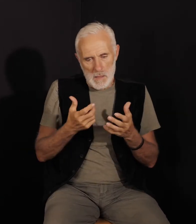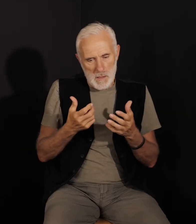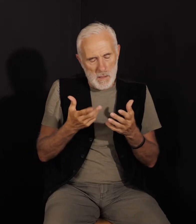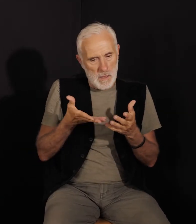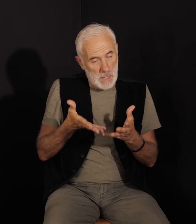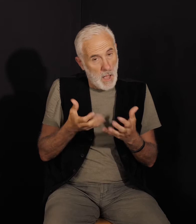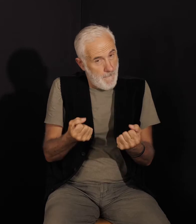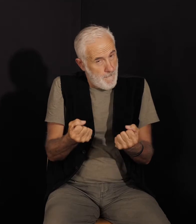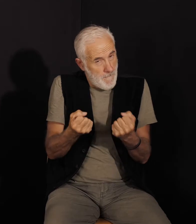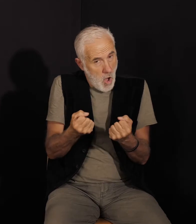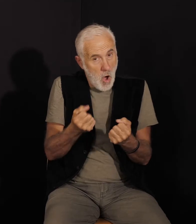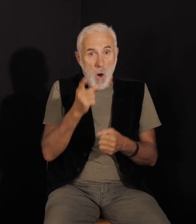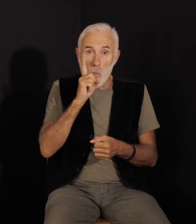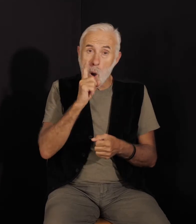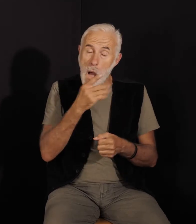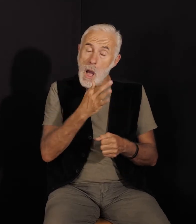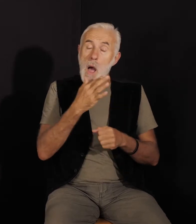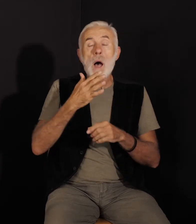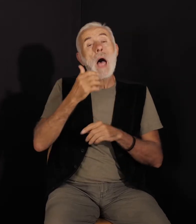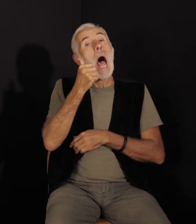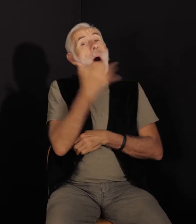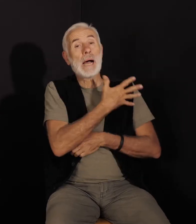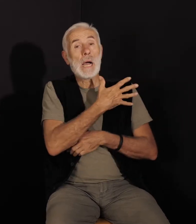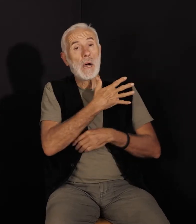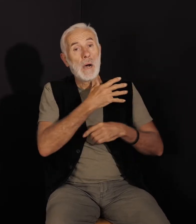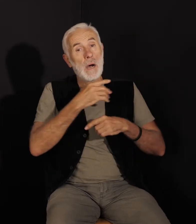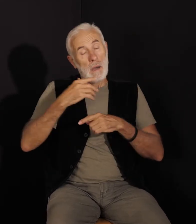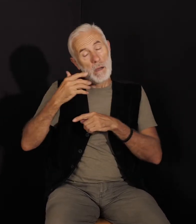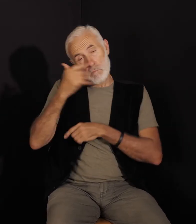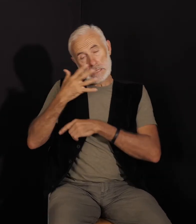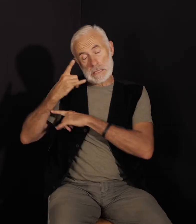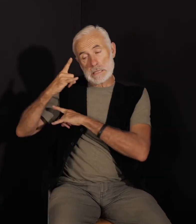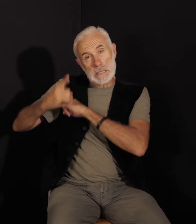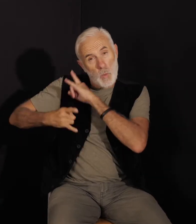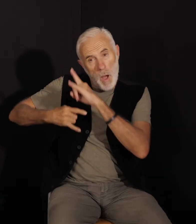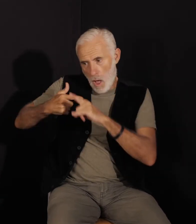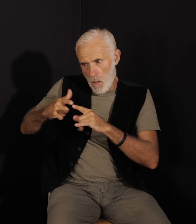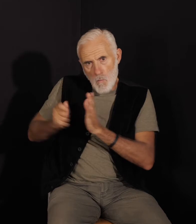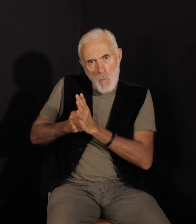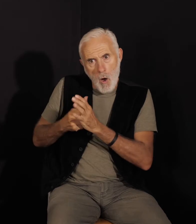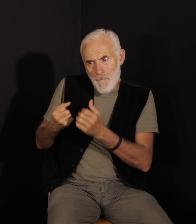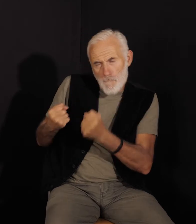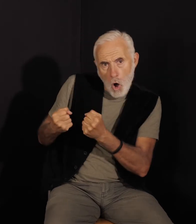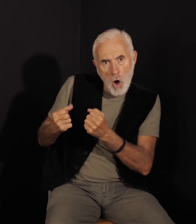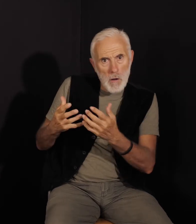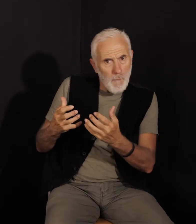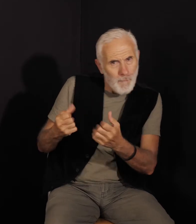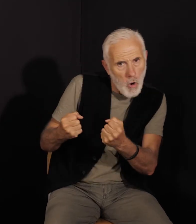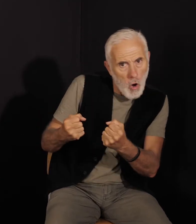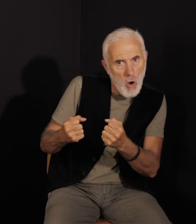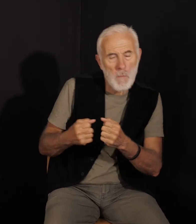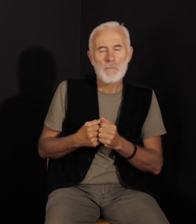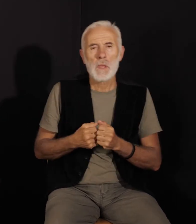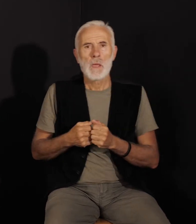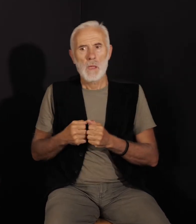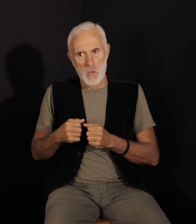forts de l'histoire des États-Unis. Avec la première fois, l'intervention, ça a été filmé,